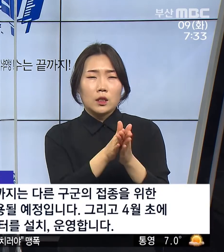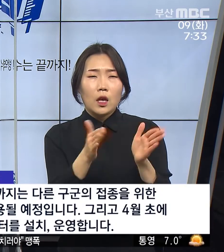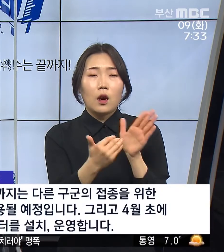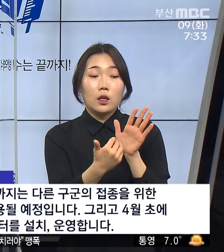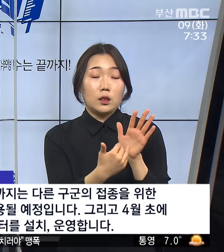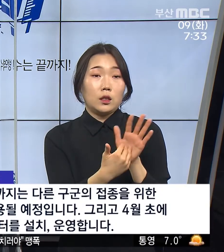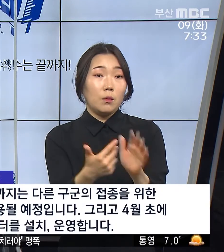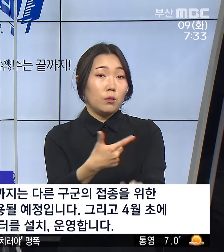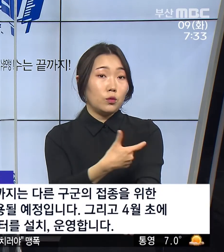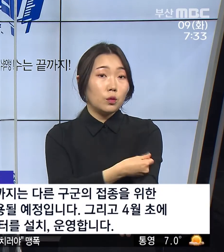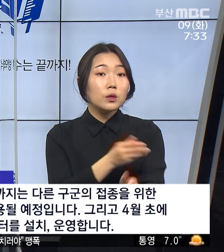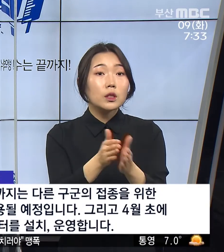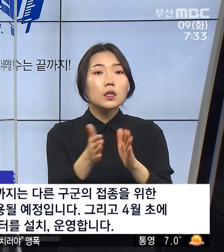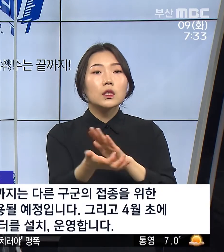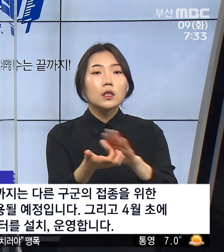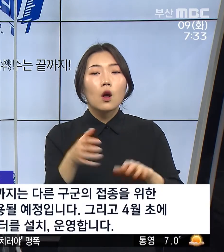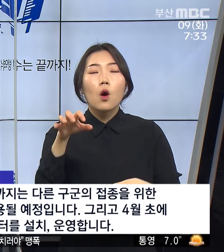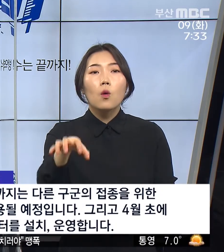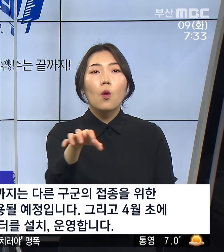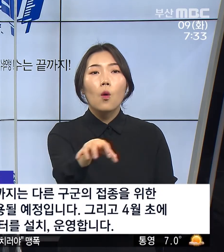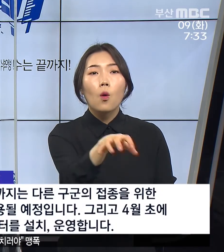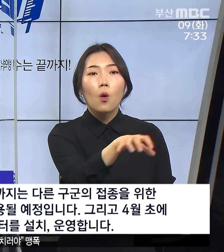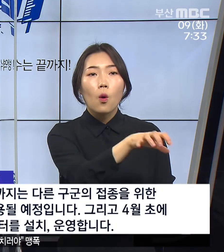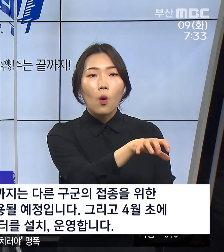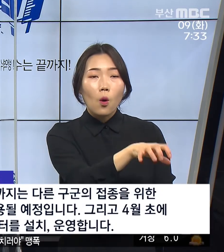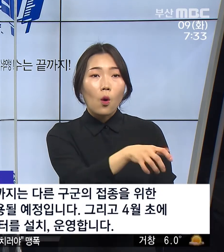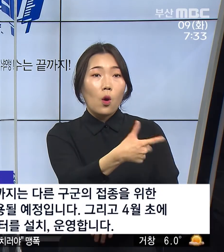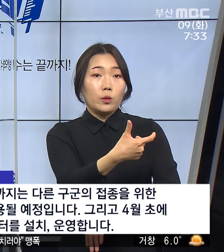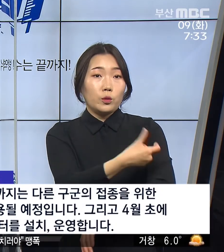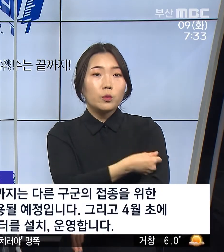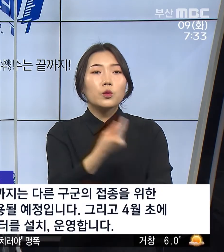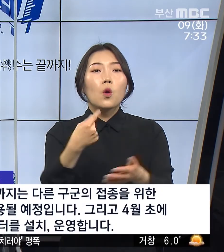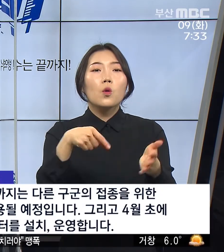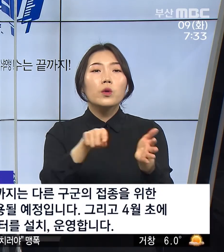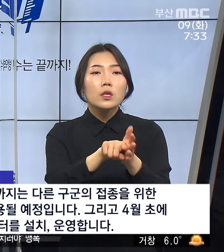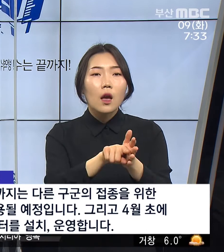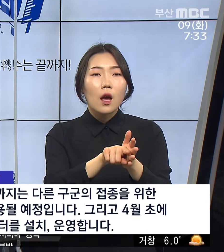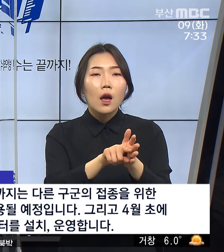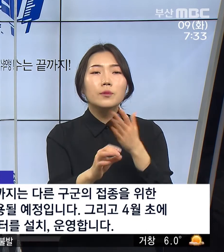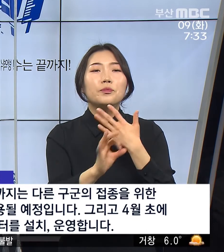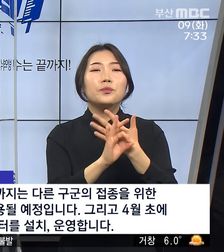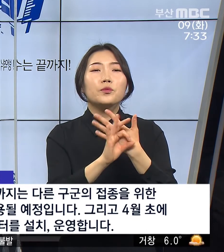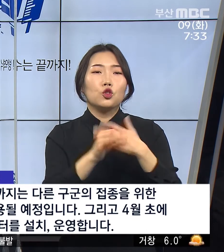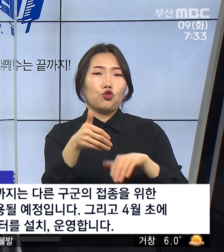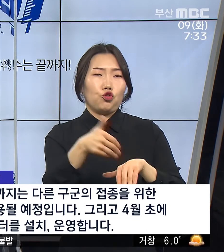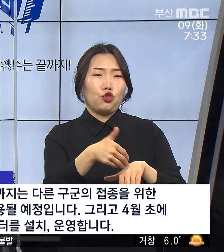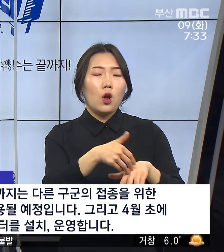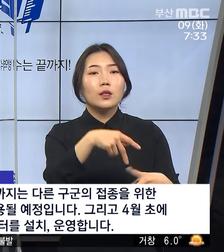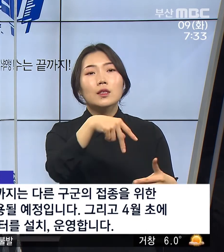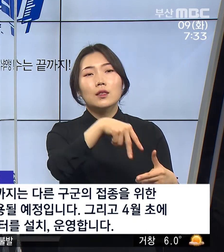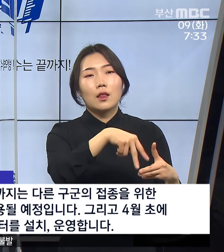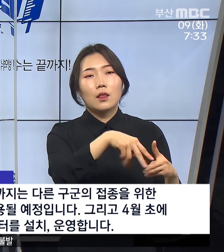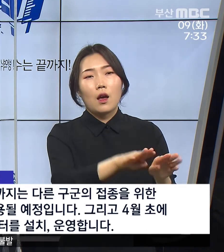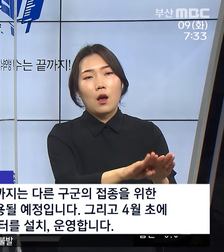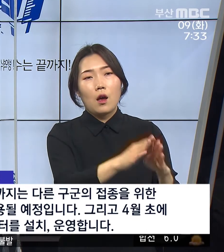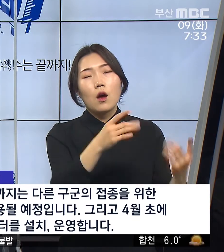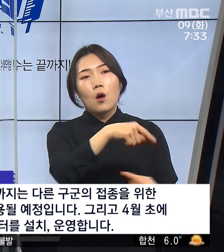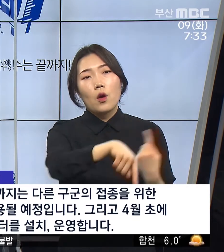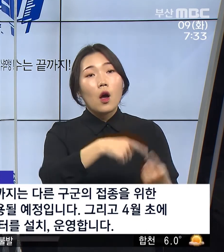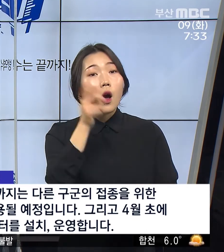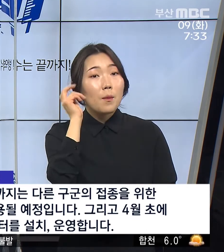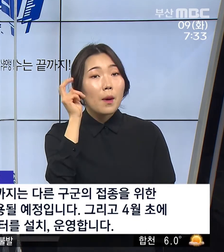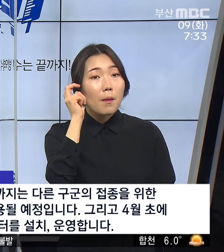시작되기 전까지는 타 구군의 그 접종을 위한 모의 훈련 센터로 당분간 아마 활용될